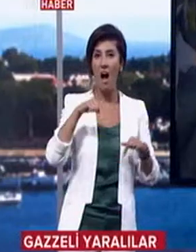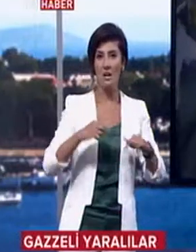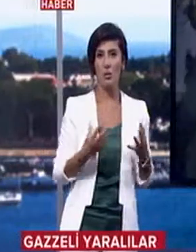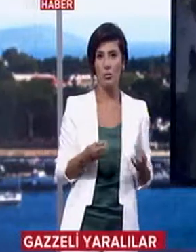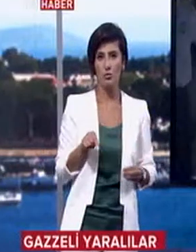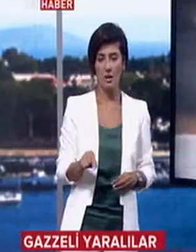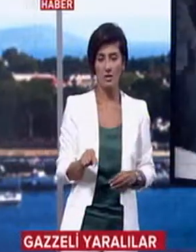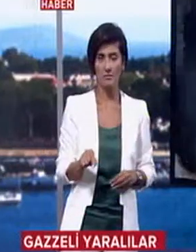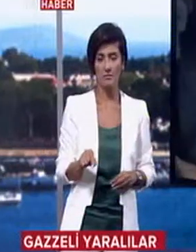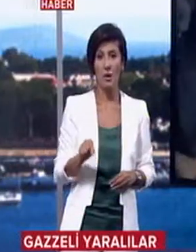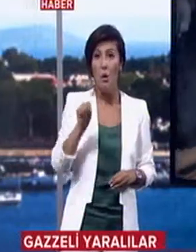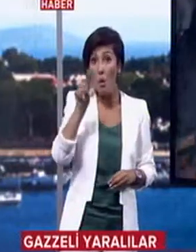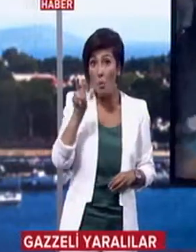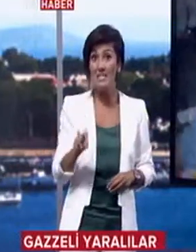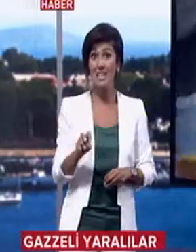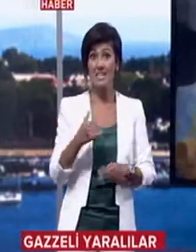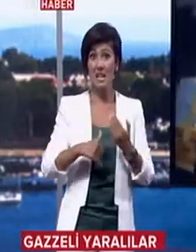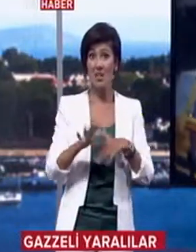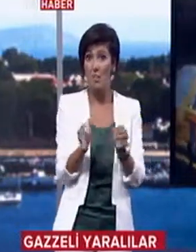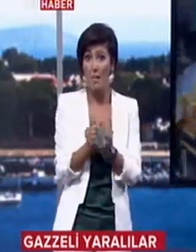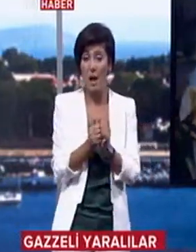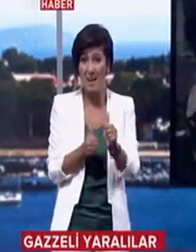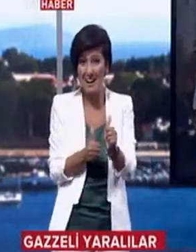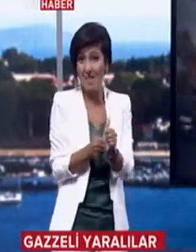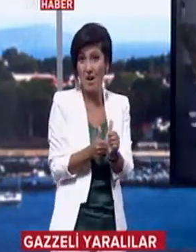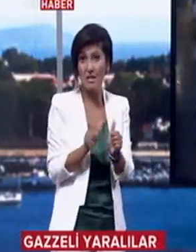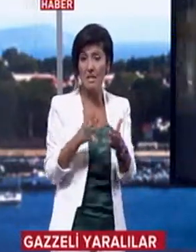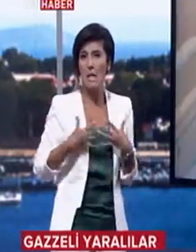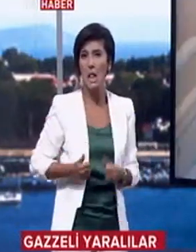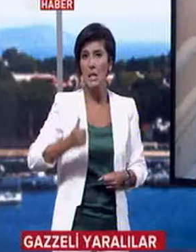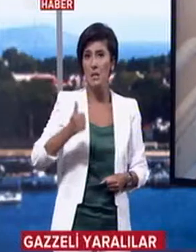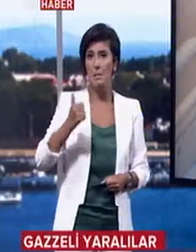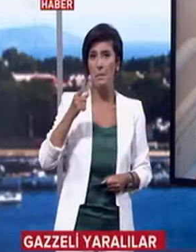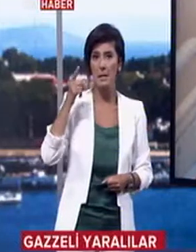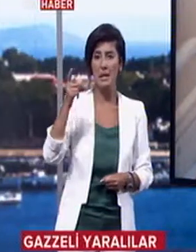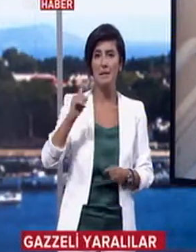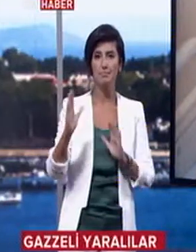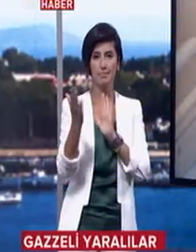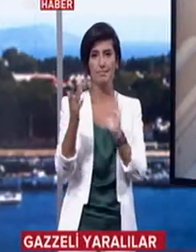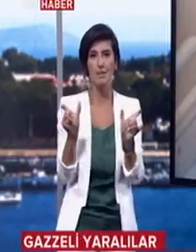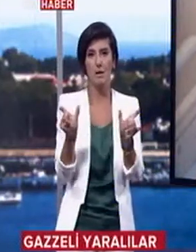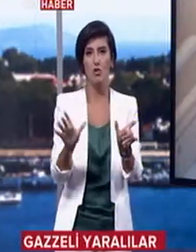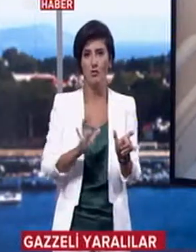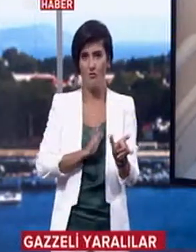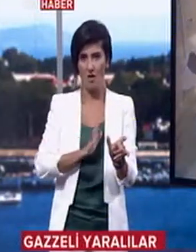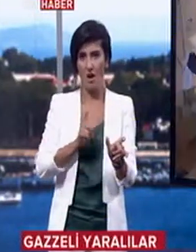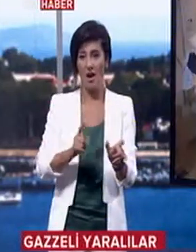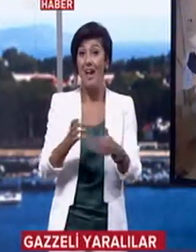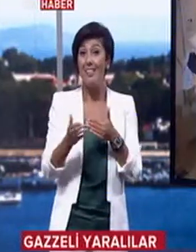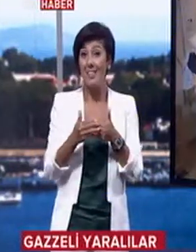üzere Ankara'da olacak. 18 yaralı ve beraberindeki refakatçileri Sağlık Bakanı Mehmet Müezzinoğlu